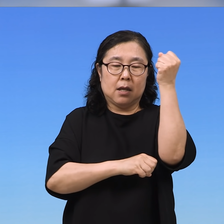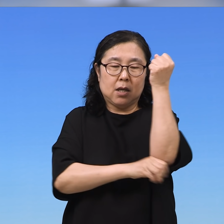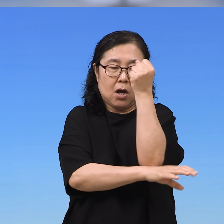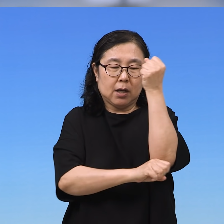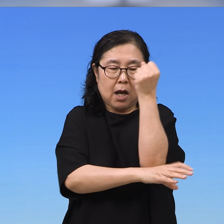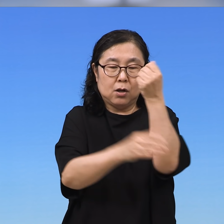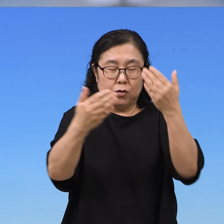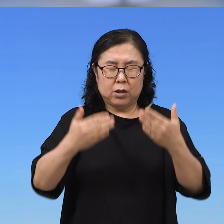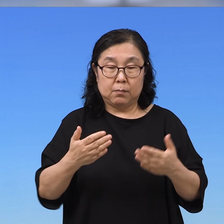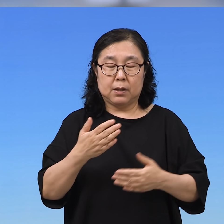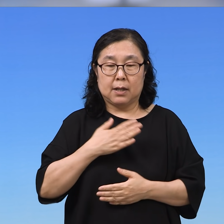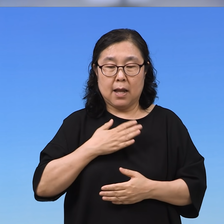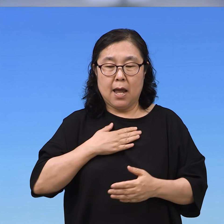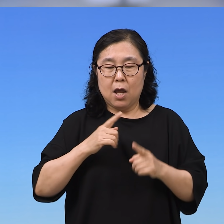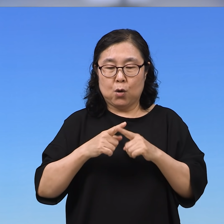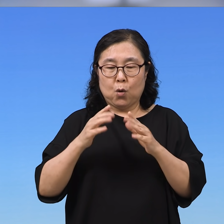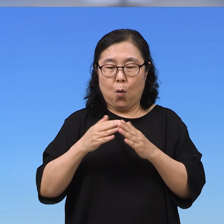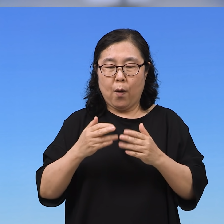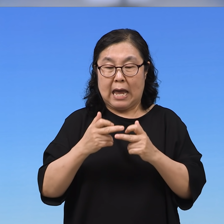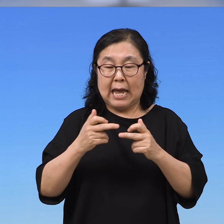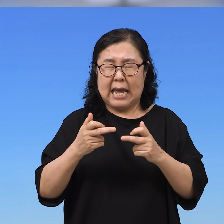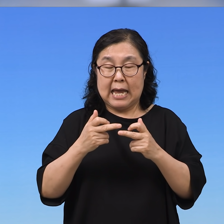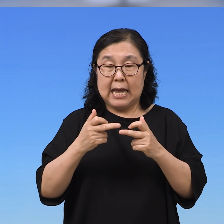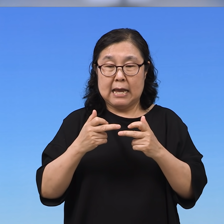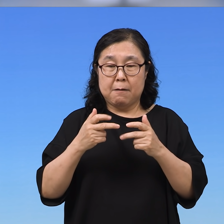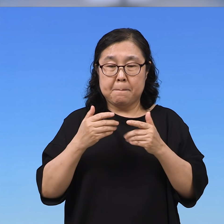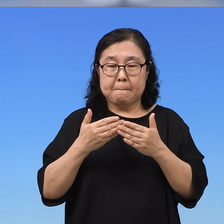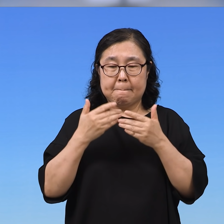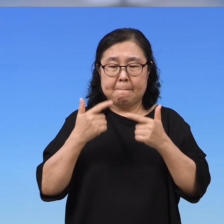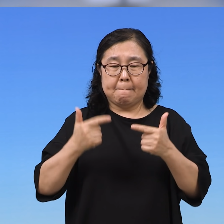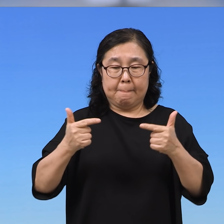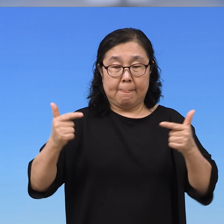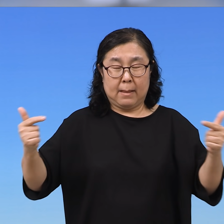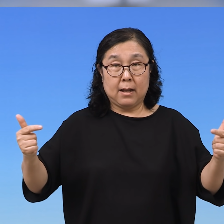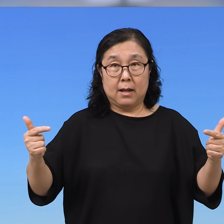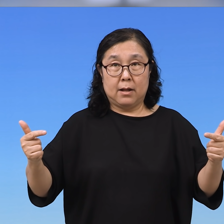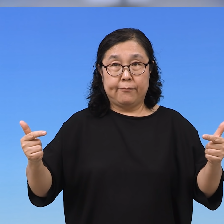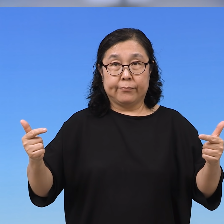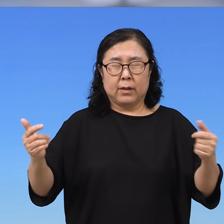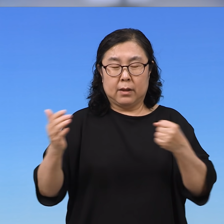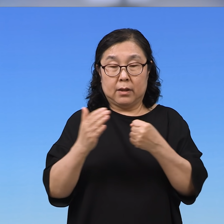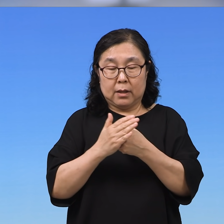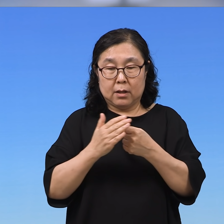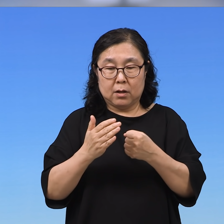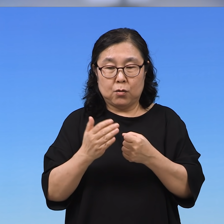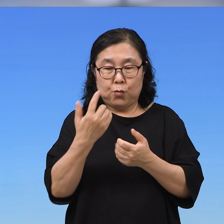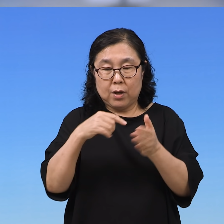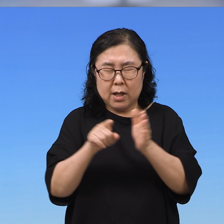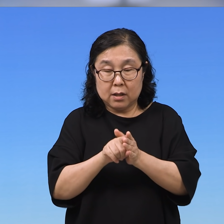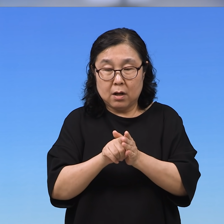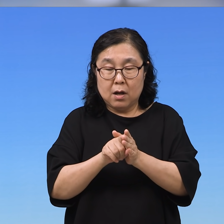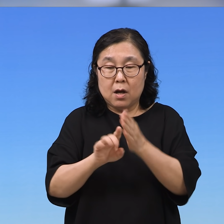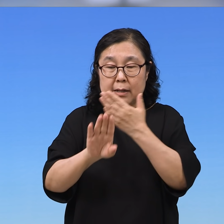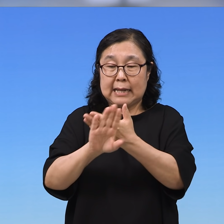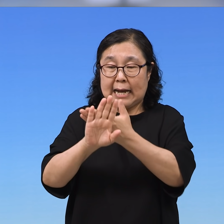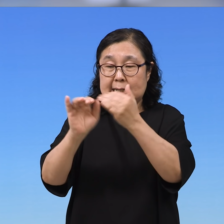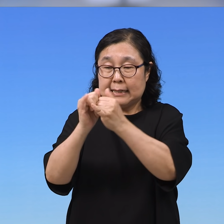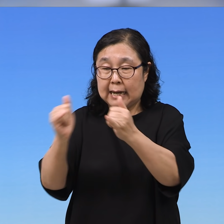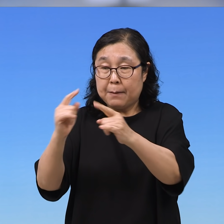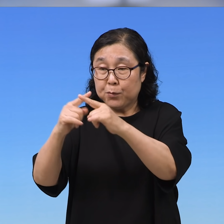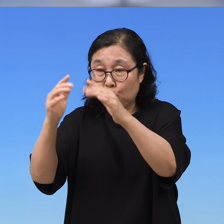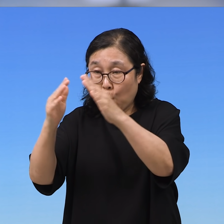양도둑질. 네 교회 키우겠다고 남의 교회 성도 빼앗아가지고 교회하면 안 된다. 네